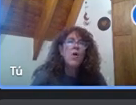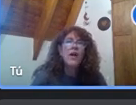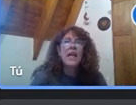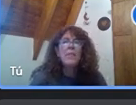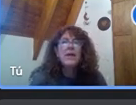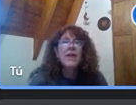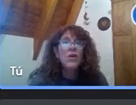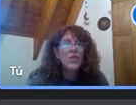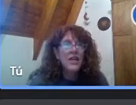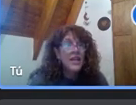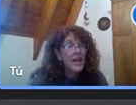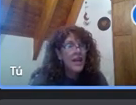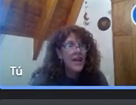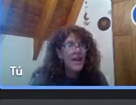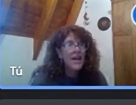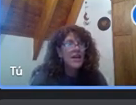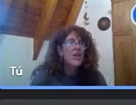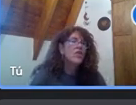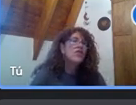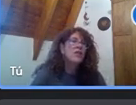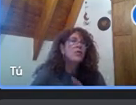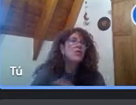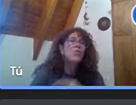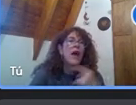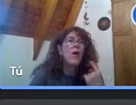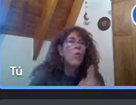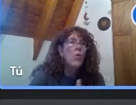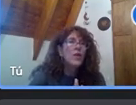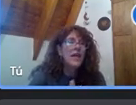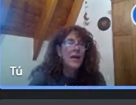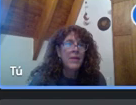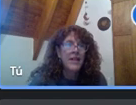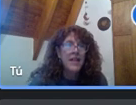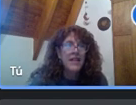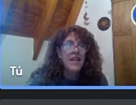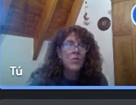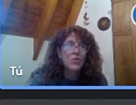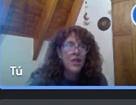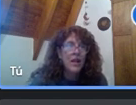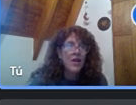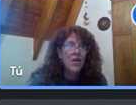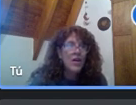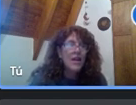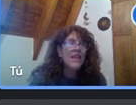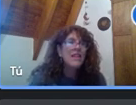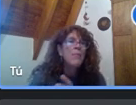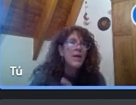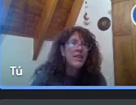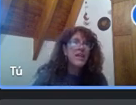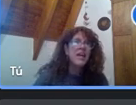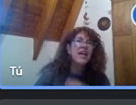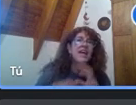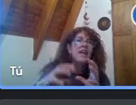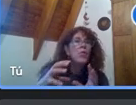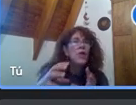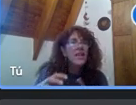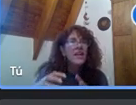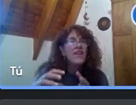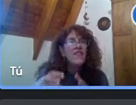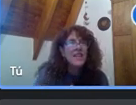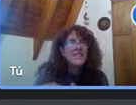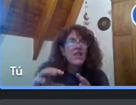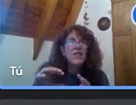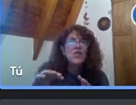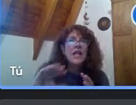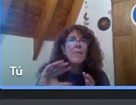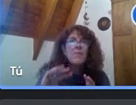las palabras con ing no tenemos una única manera de traducirlo. Depende en qué lugar de la frase, de la